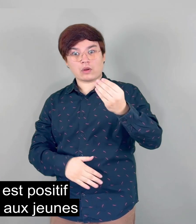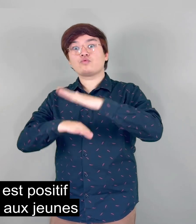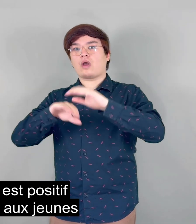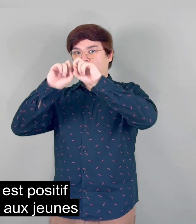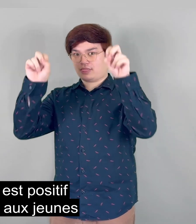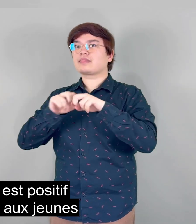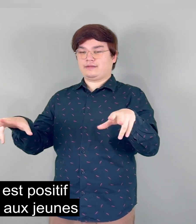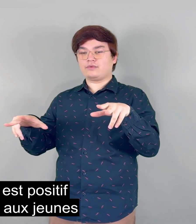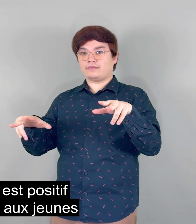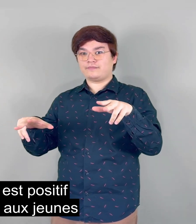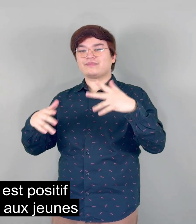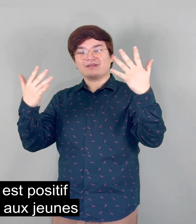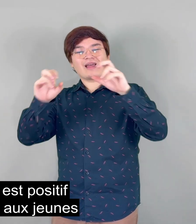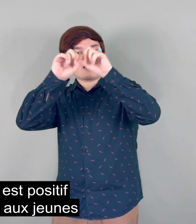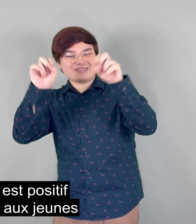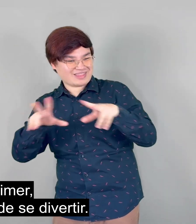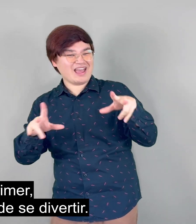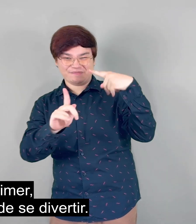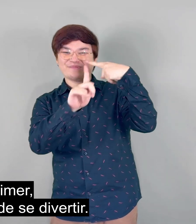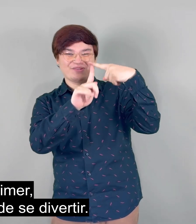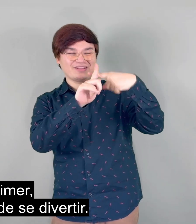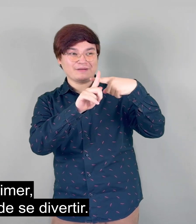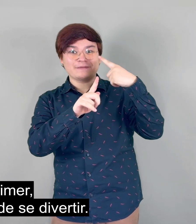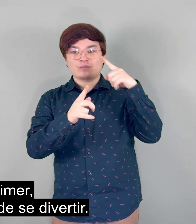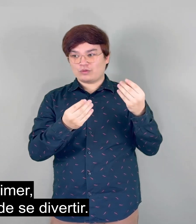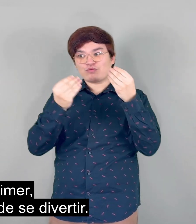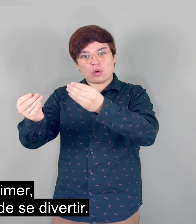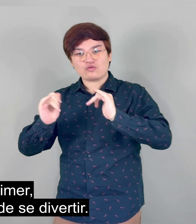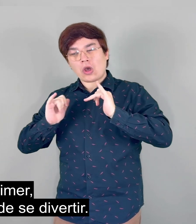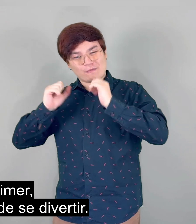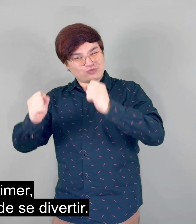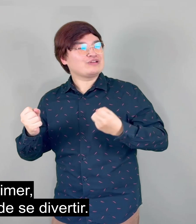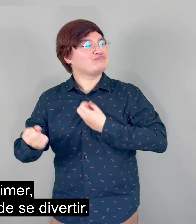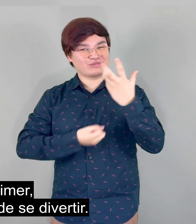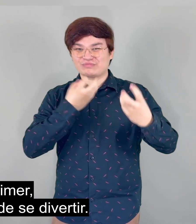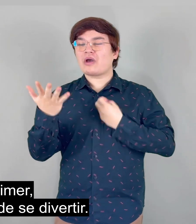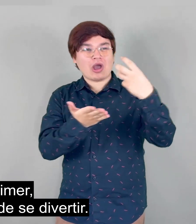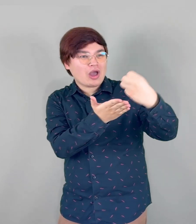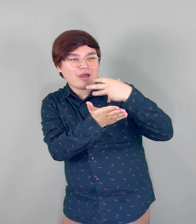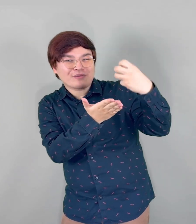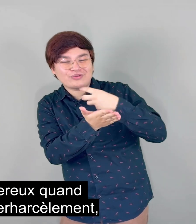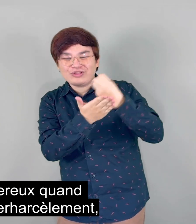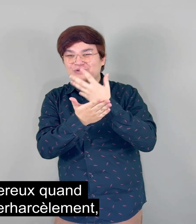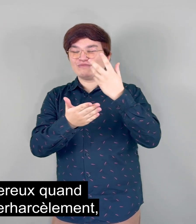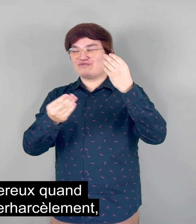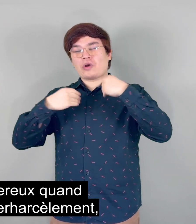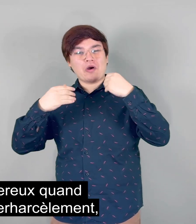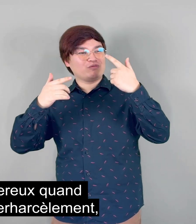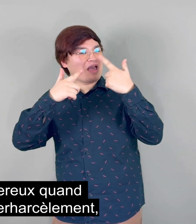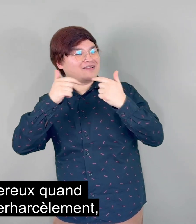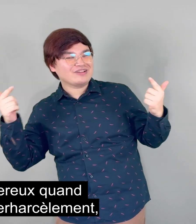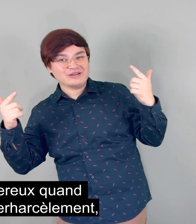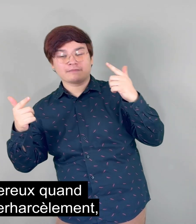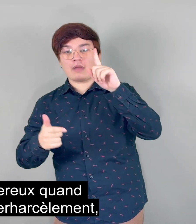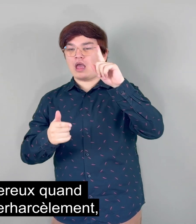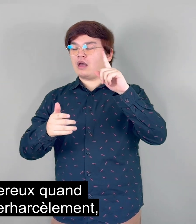Le numérique est positif quand il permet aux jeunes de s'exprimer, de s'informer ou de se divertir, mais il est dangereux quand il